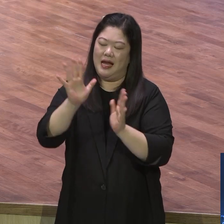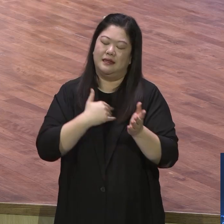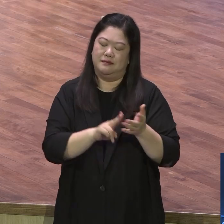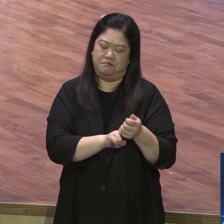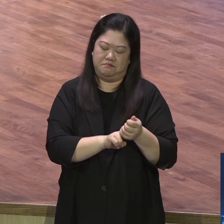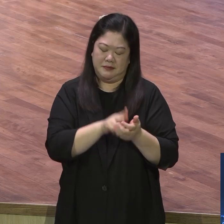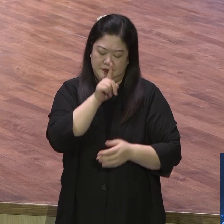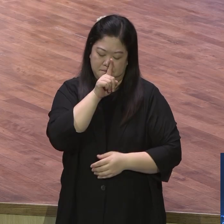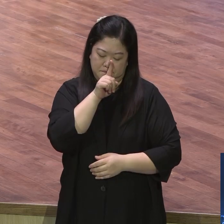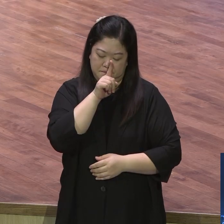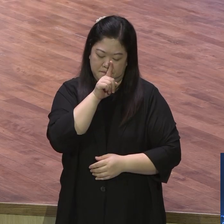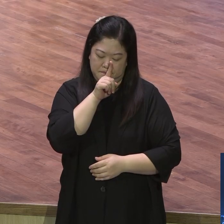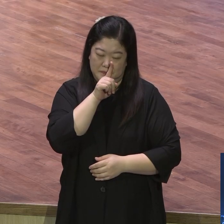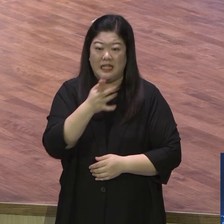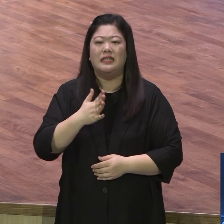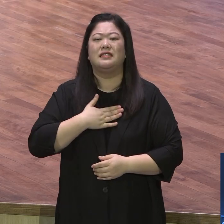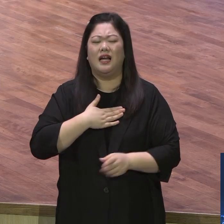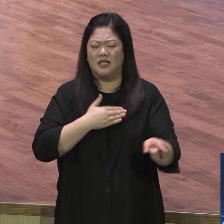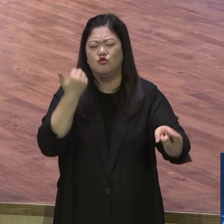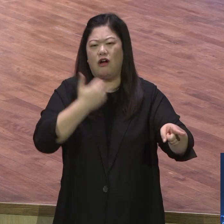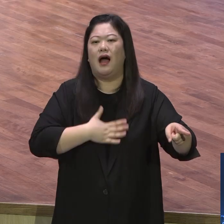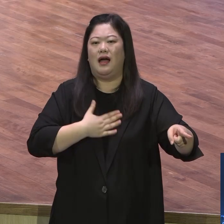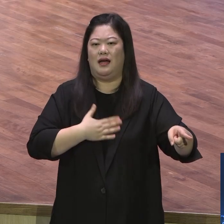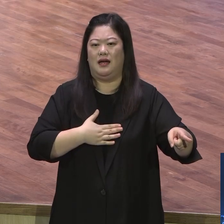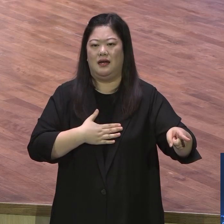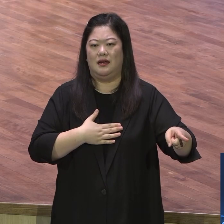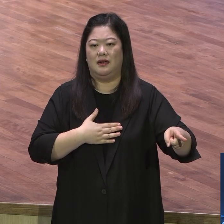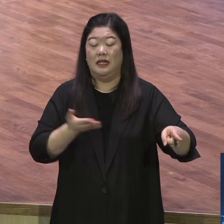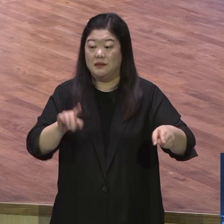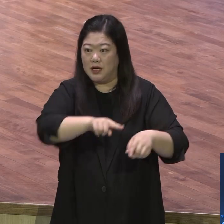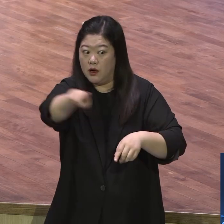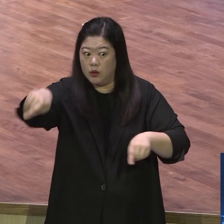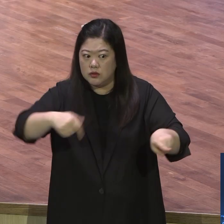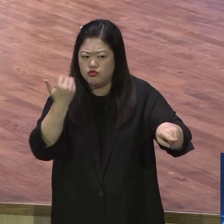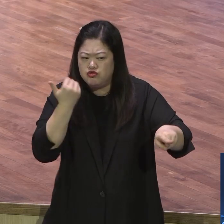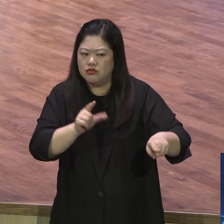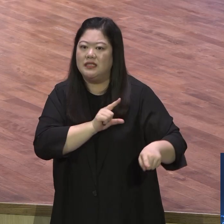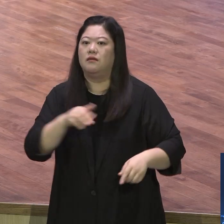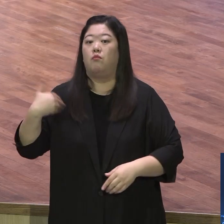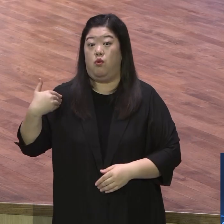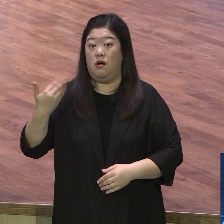나는 알아요 이름도 몰라 이름도 몰라 아무도